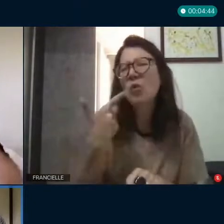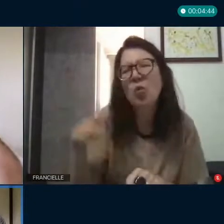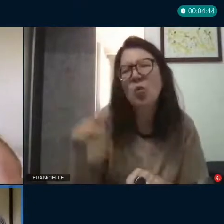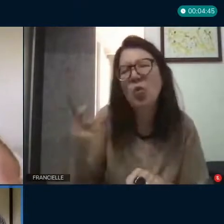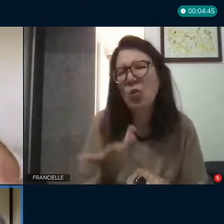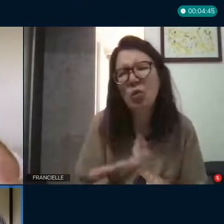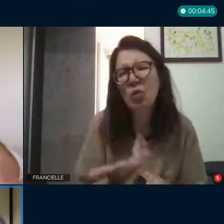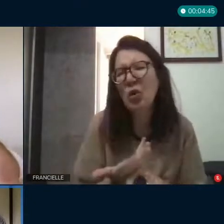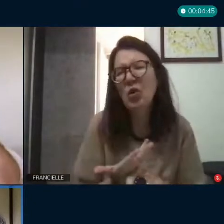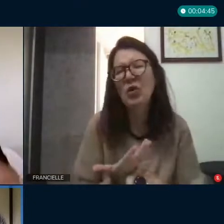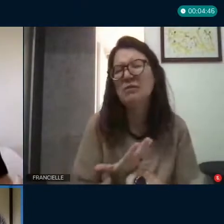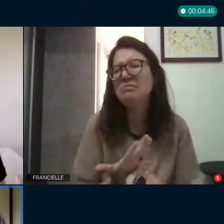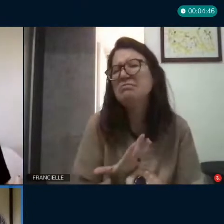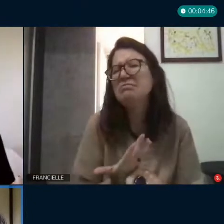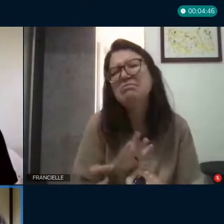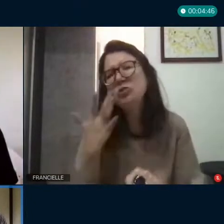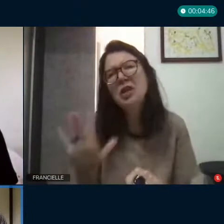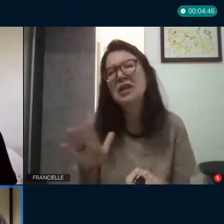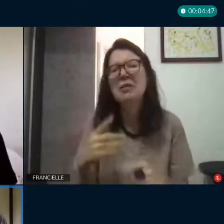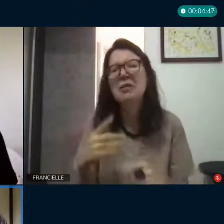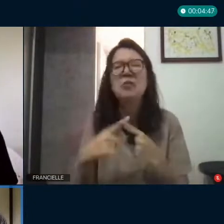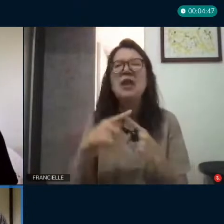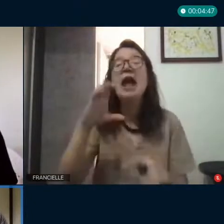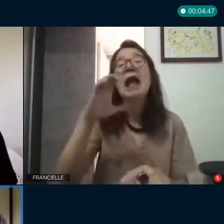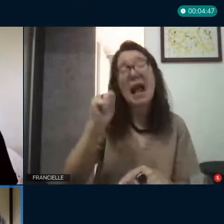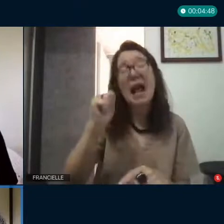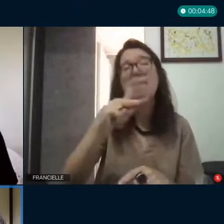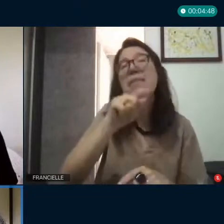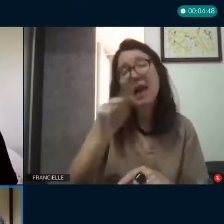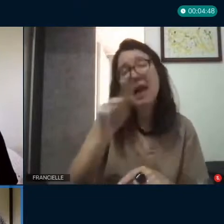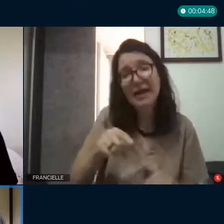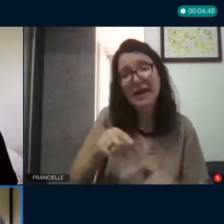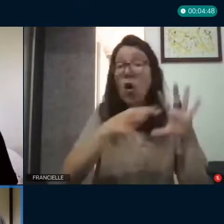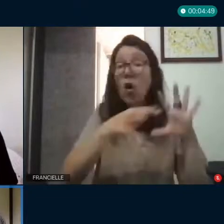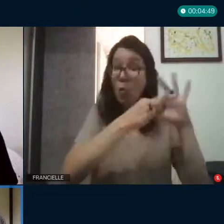Eu pensei que você poderia usar um outro tipo de verbo